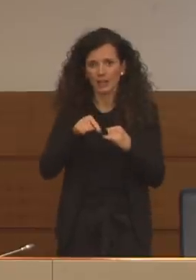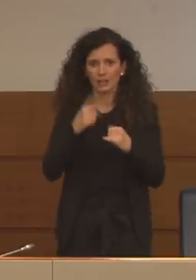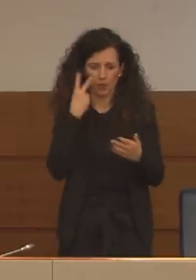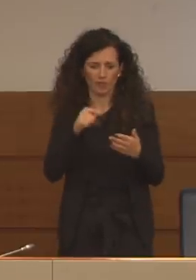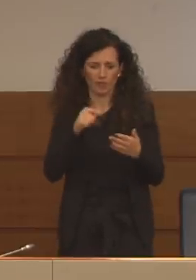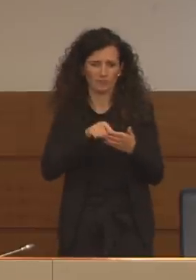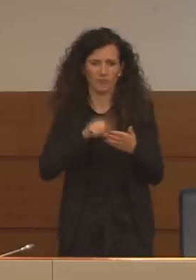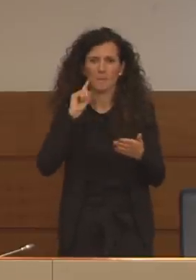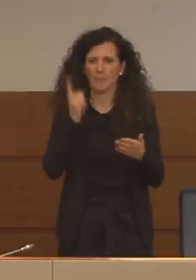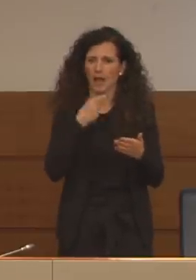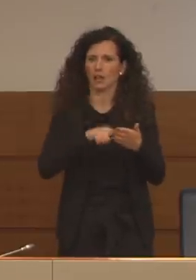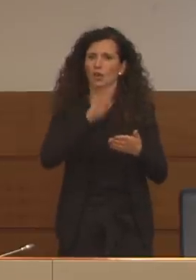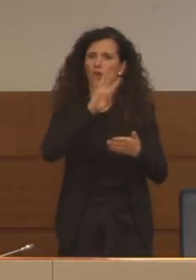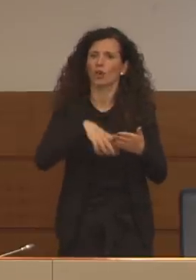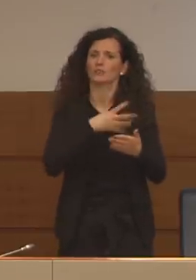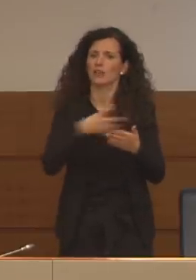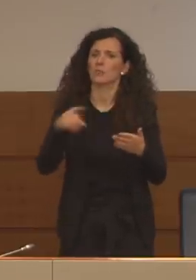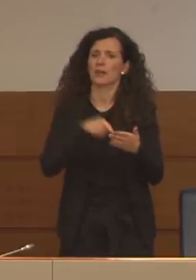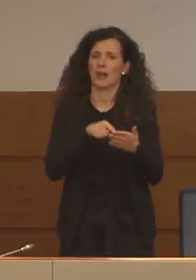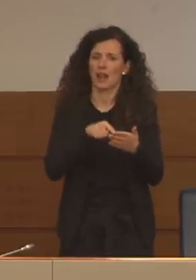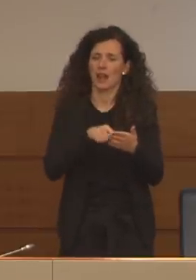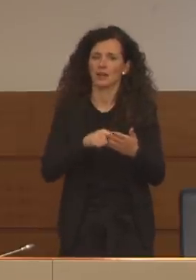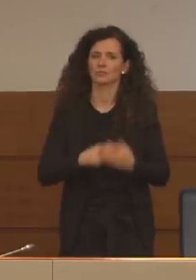tabelle che vi abbiamo fornito v